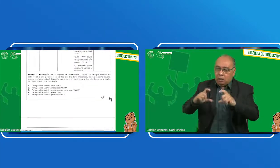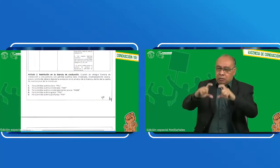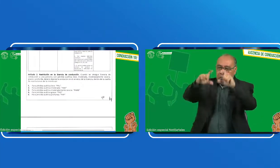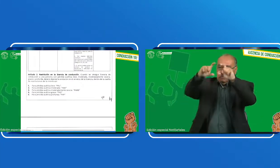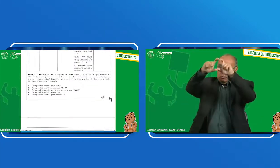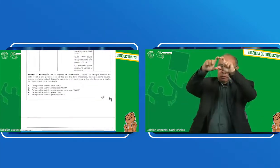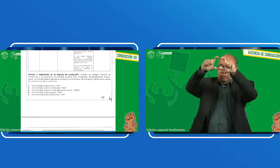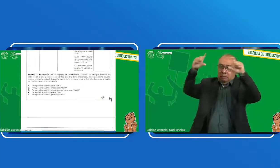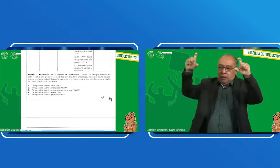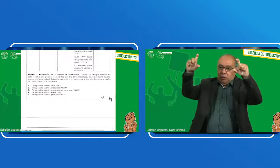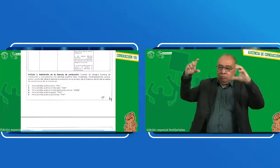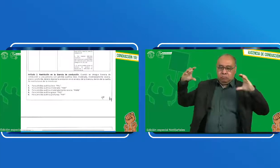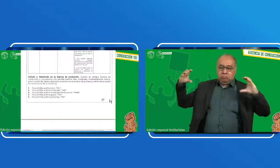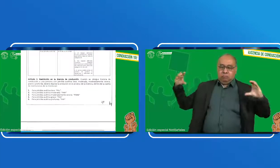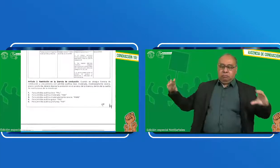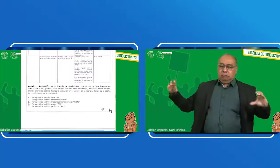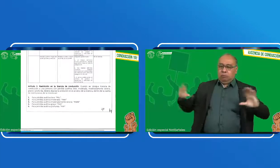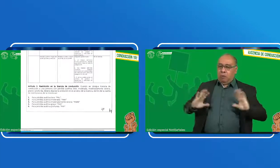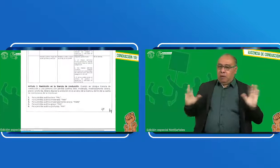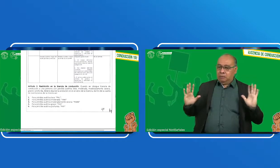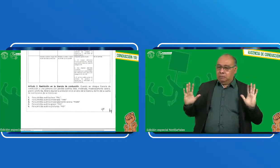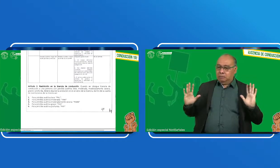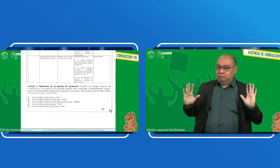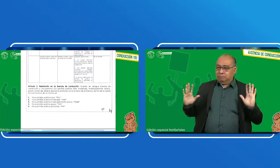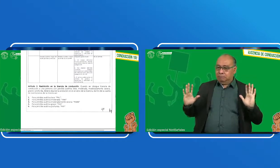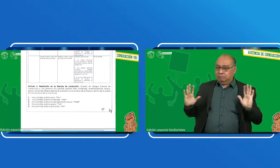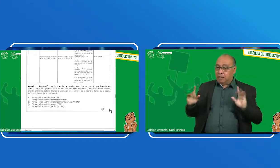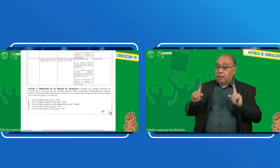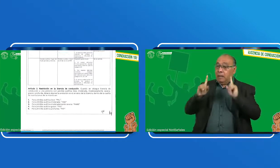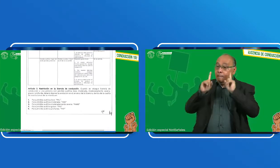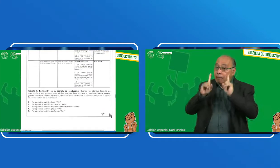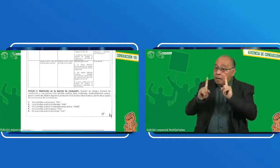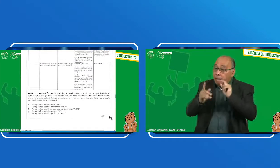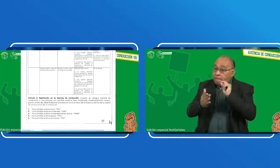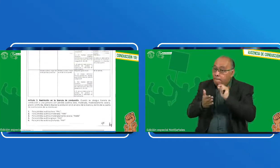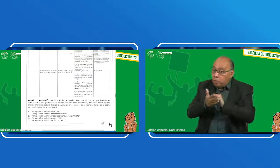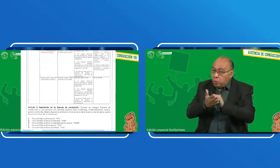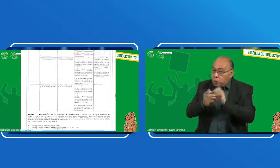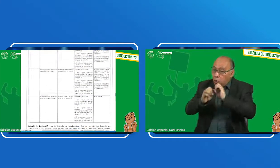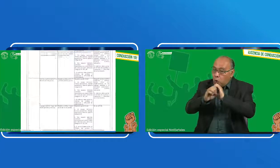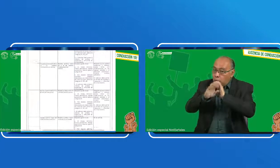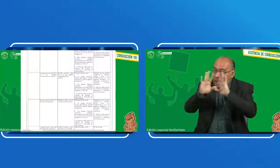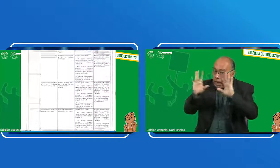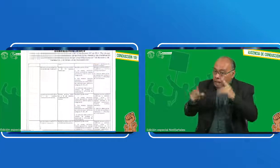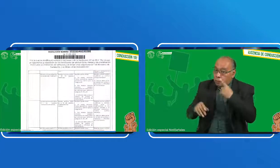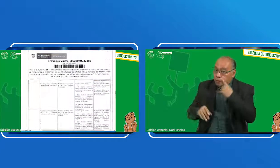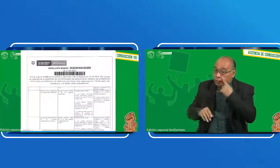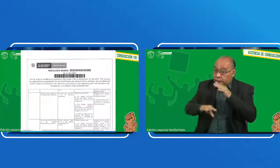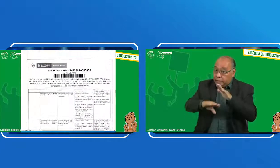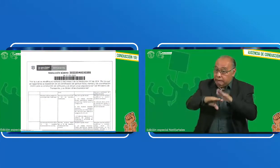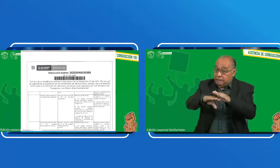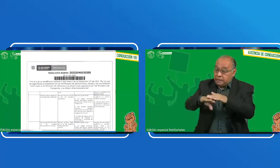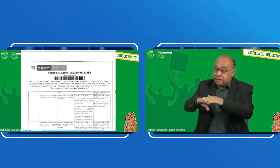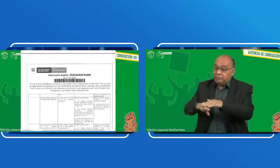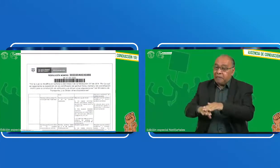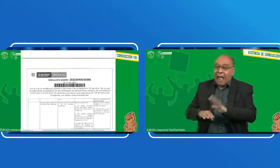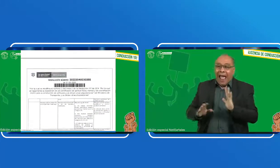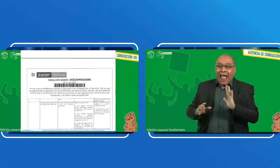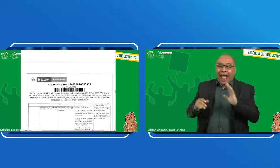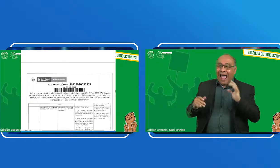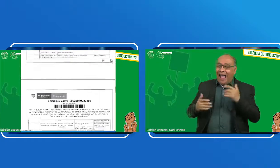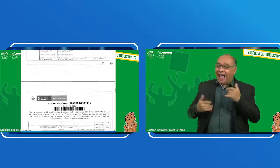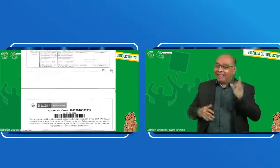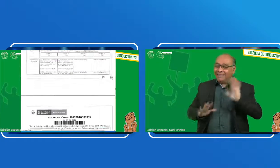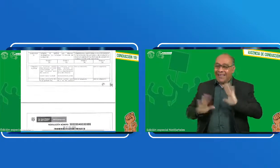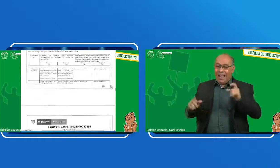particular. Entonces, ¿qué se menciona? Que personas sordas de cualquier nivel, incluso el